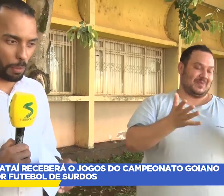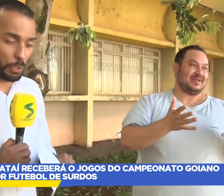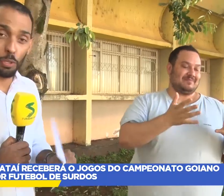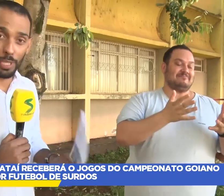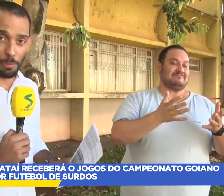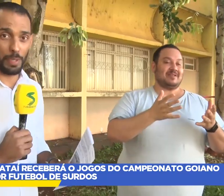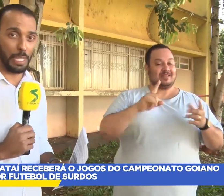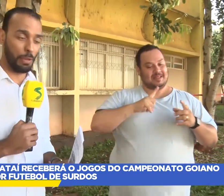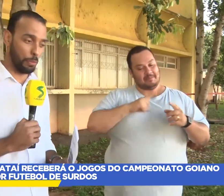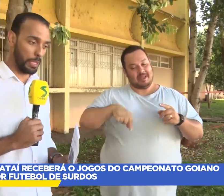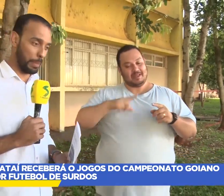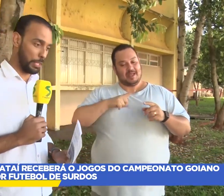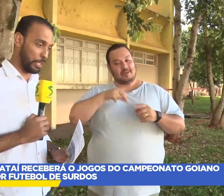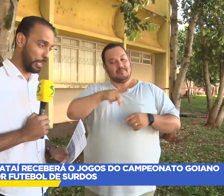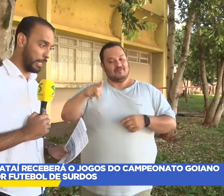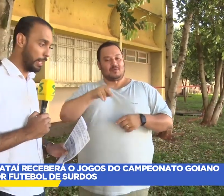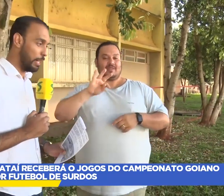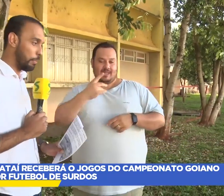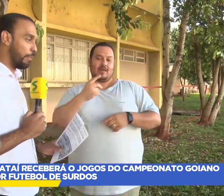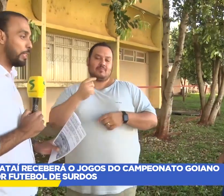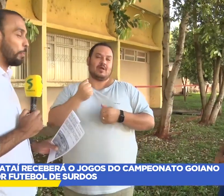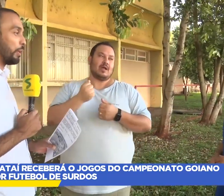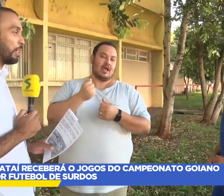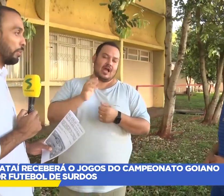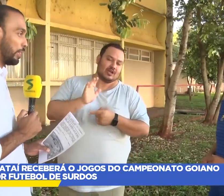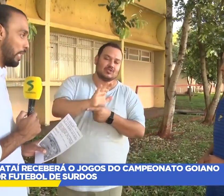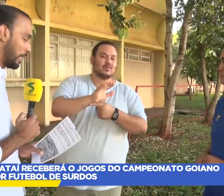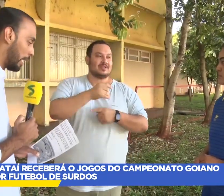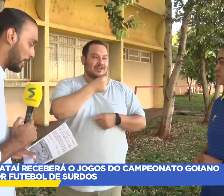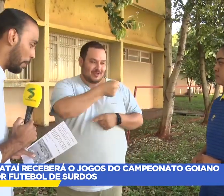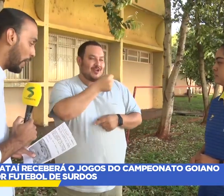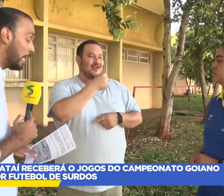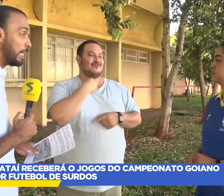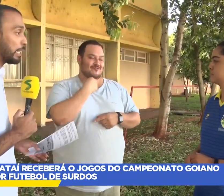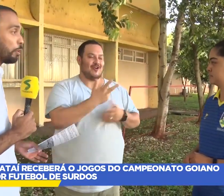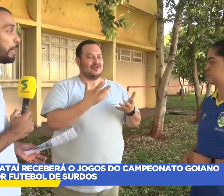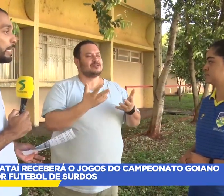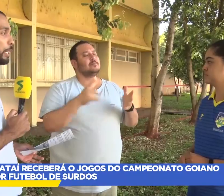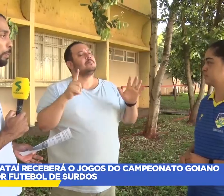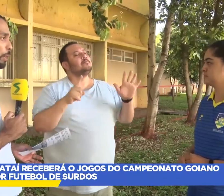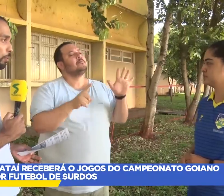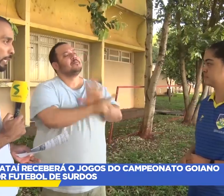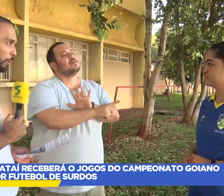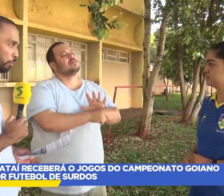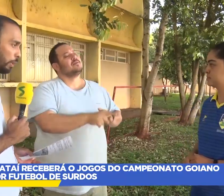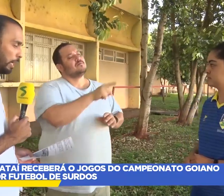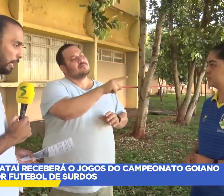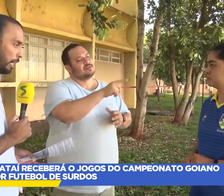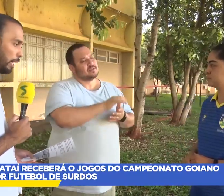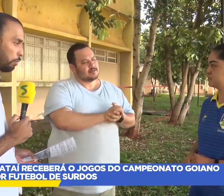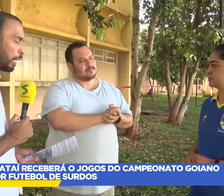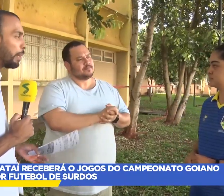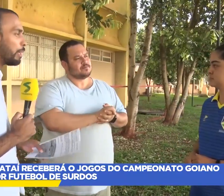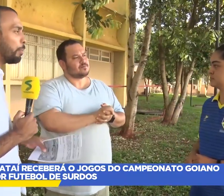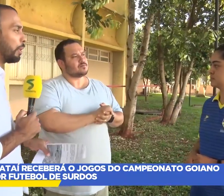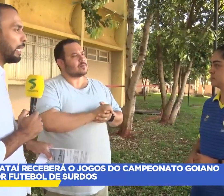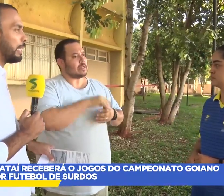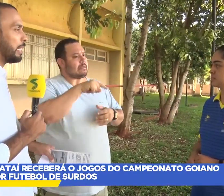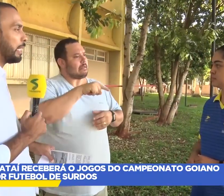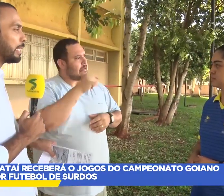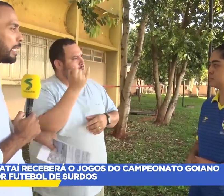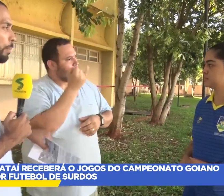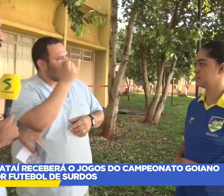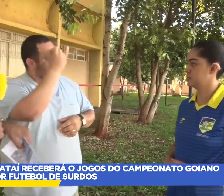evento. O professor Otávio vai dar uma força pra gente aqui, vai ser o porta-voz da Jéssica. Jéssica, eu vou começar te perguntando o tamanho da